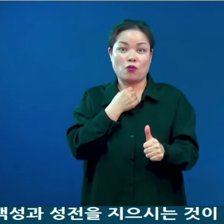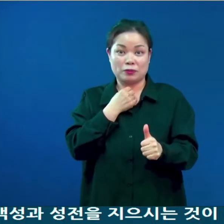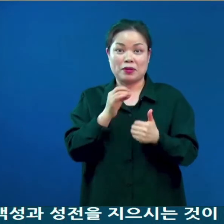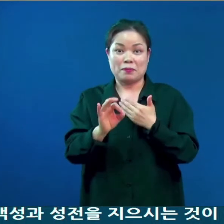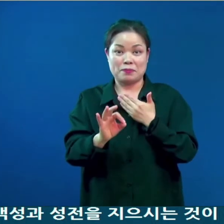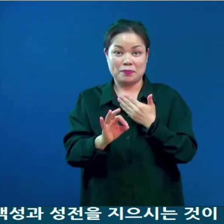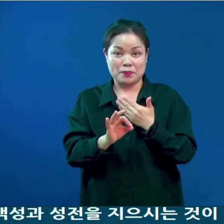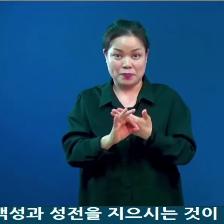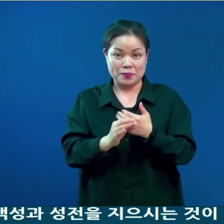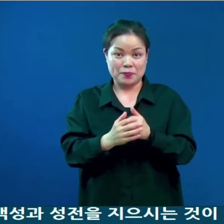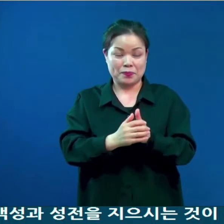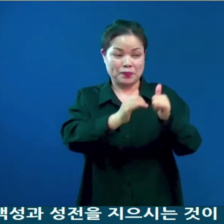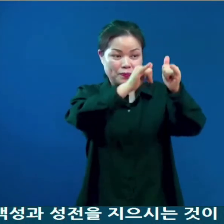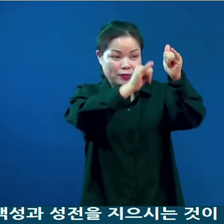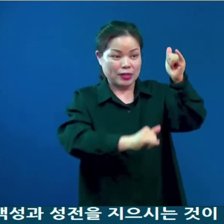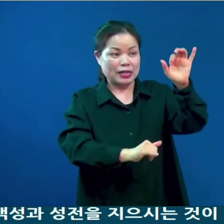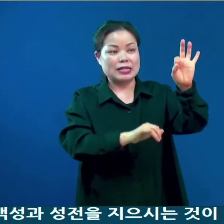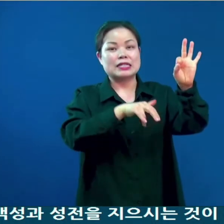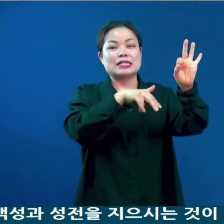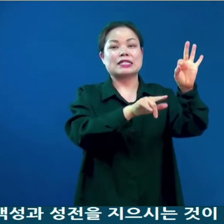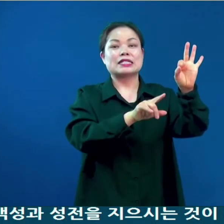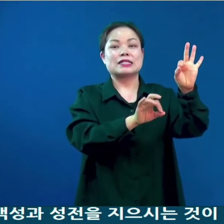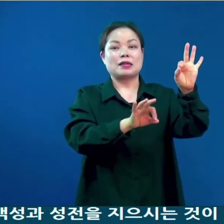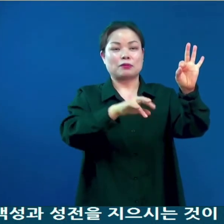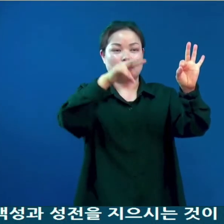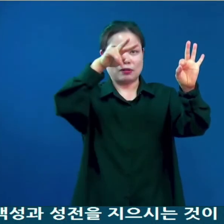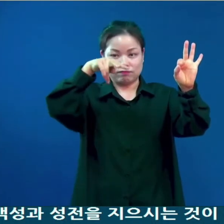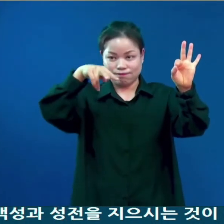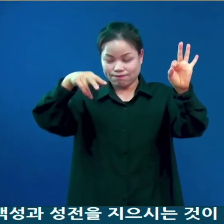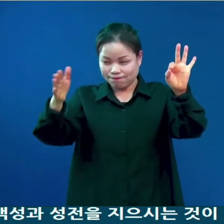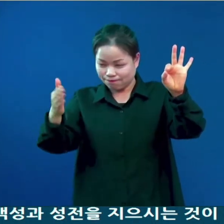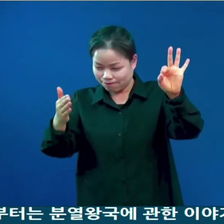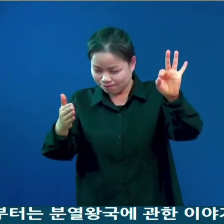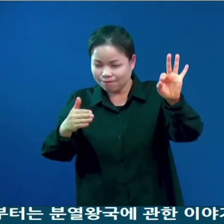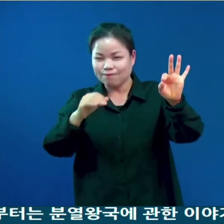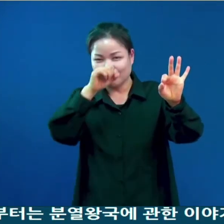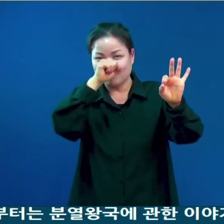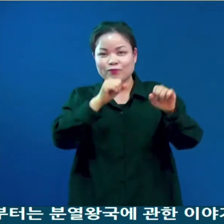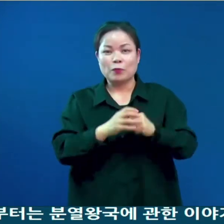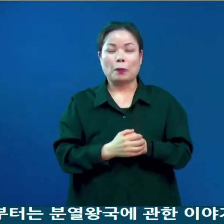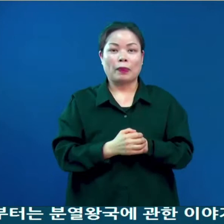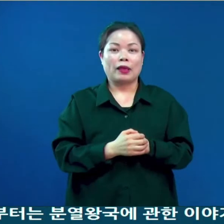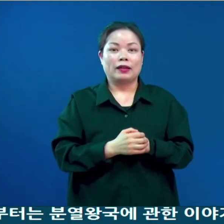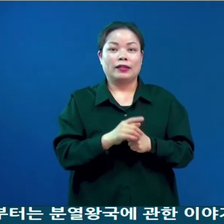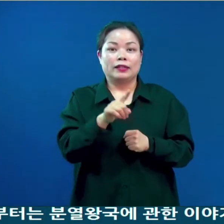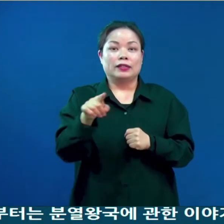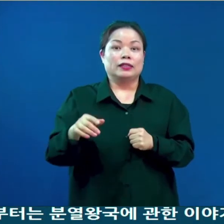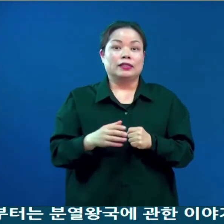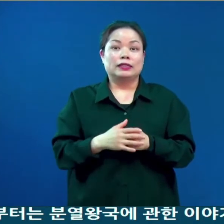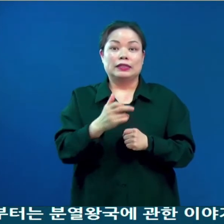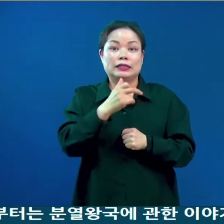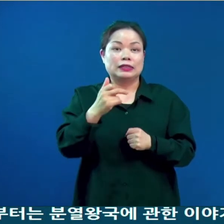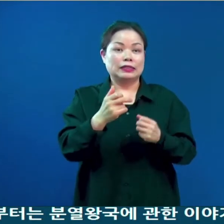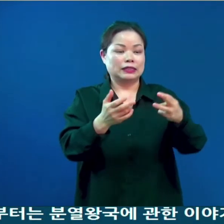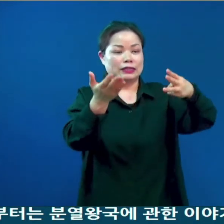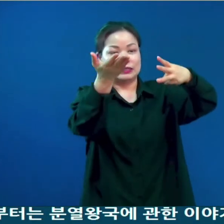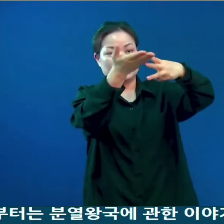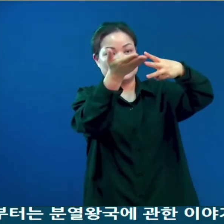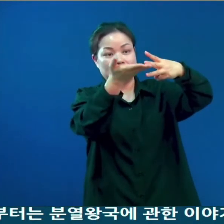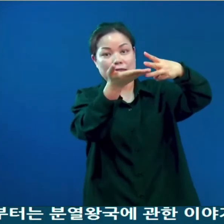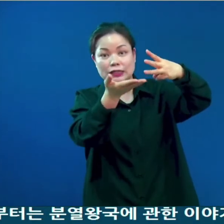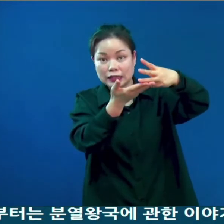분들은 역대상 10장부터 읽어보시는 것도 추천을 해드립니다. 그리고 이 전체 큰 세도막